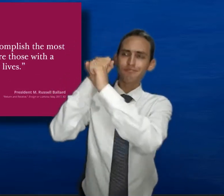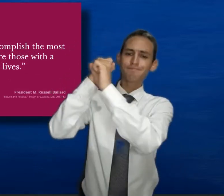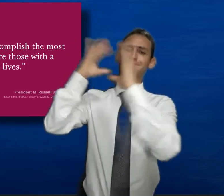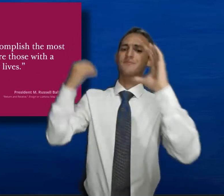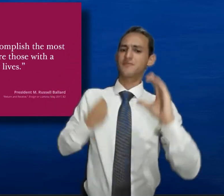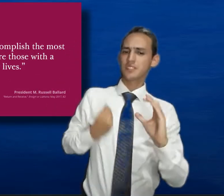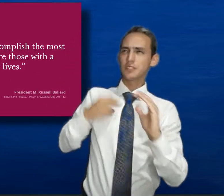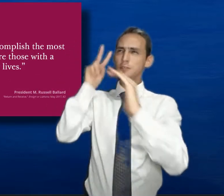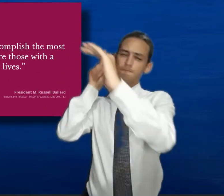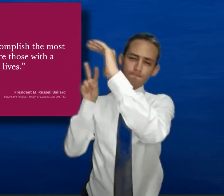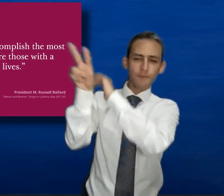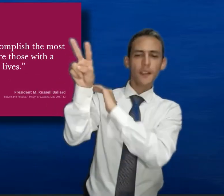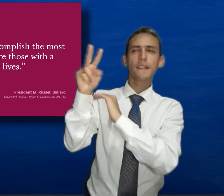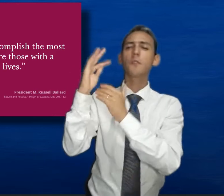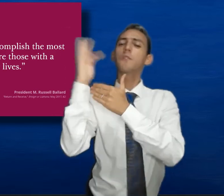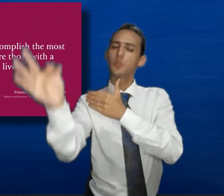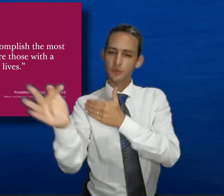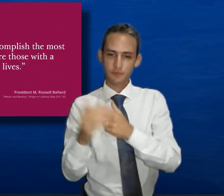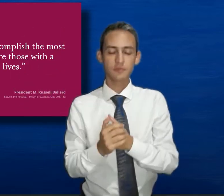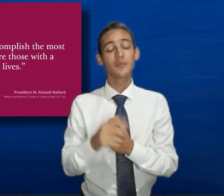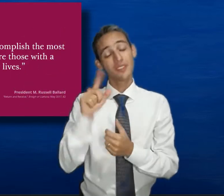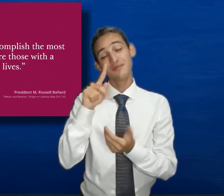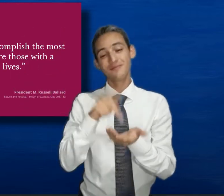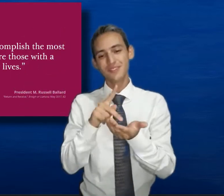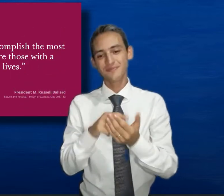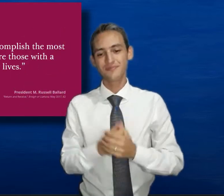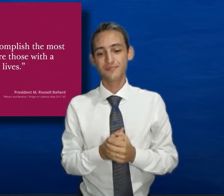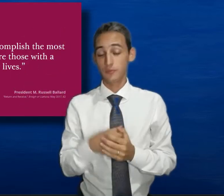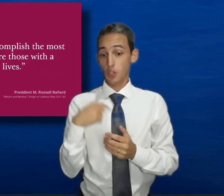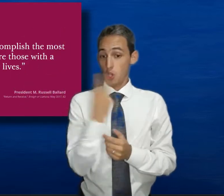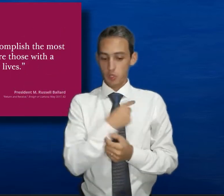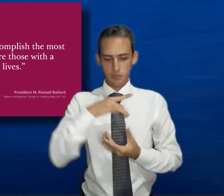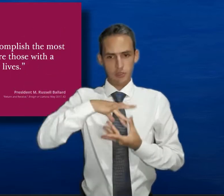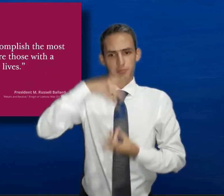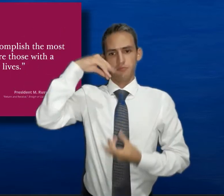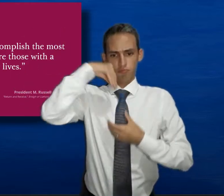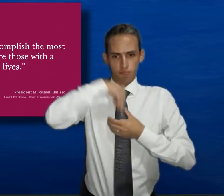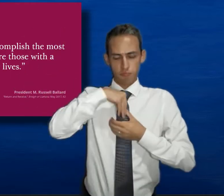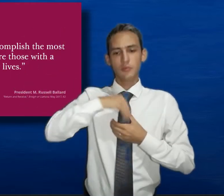neste mundo são aqueles que têm uma visão para a sua vida. Como isso é verdade?